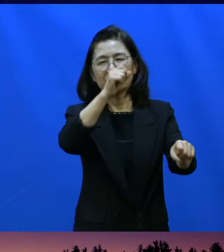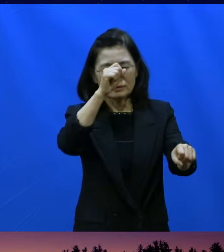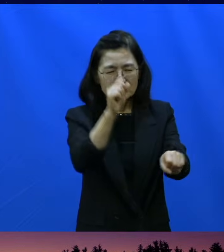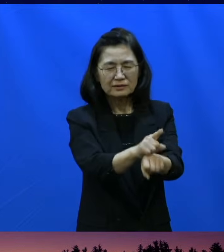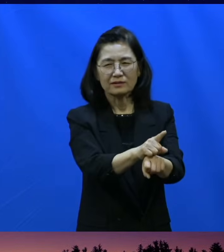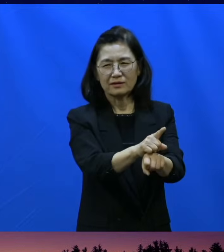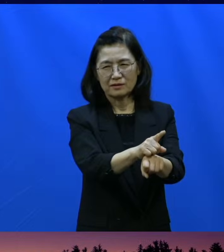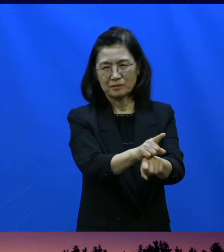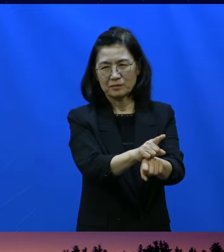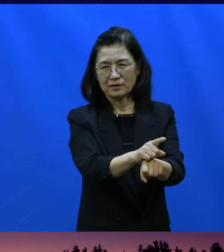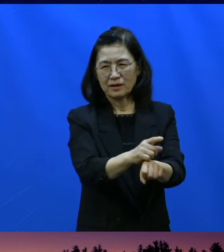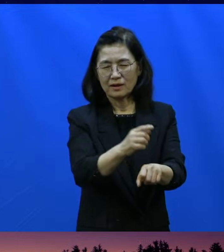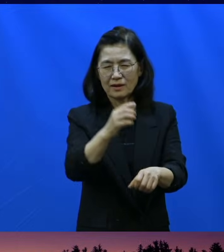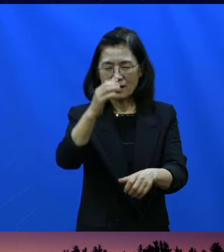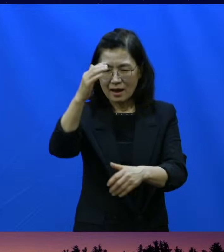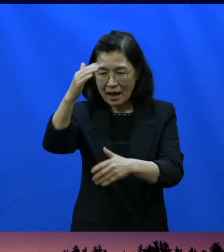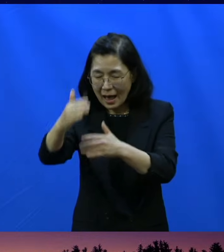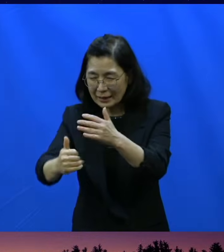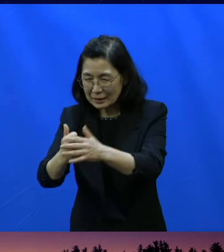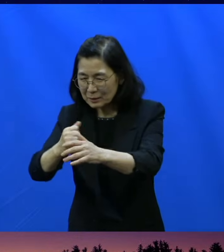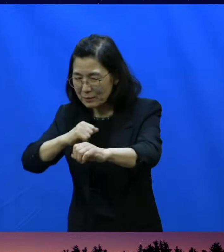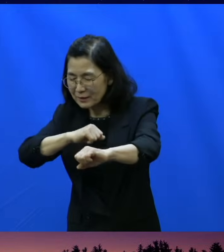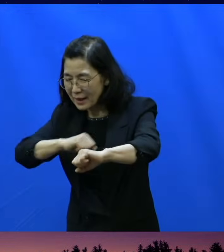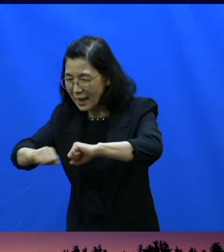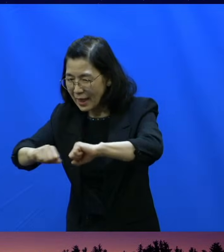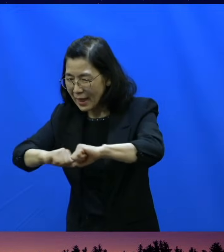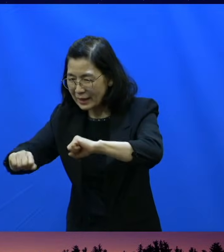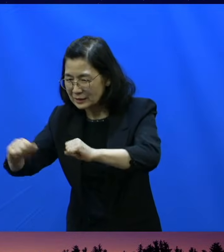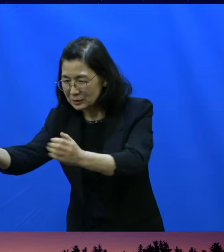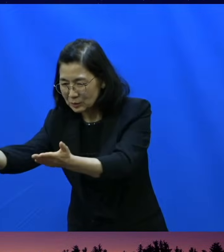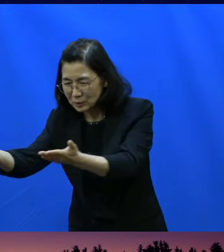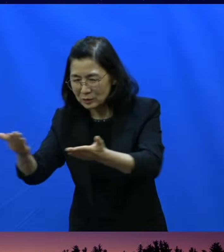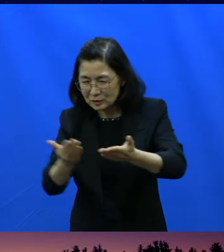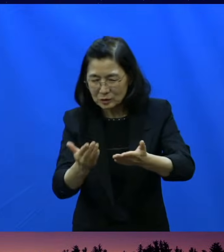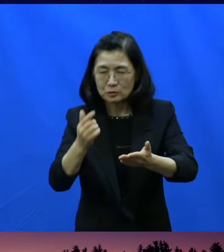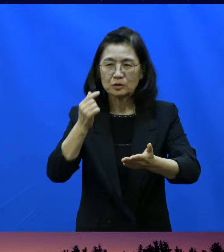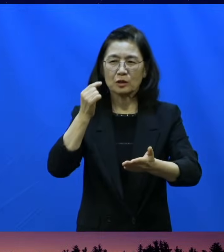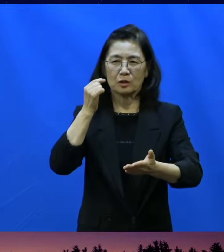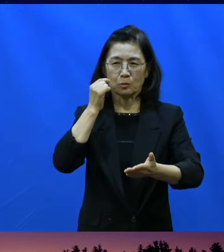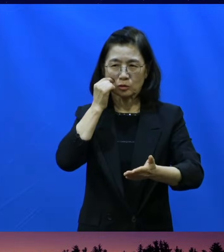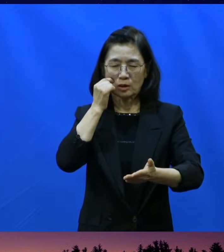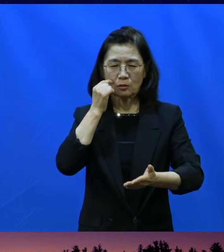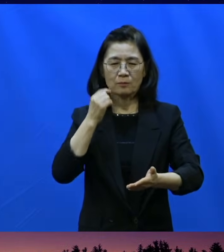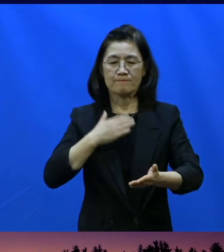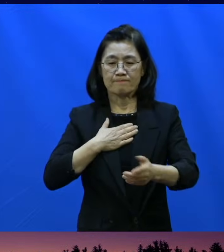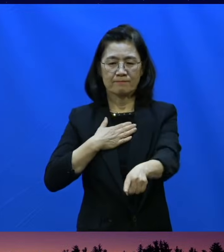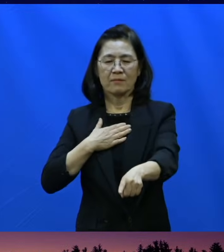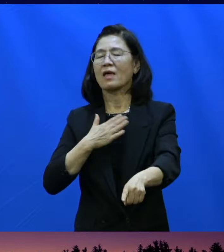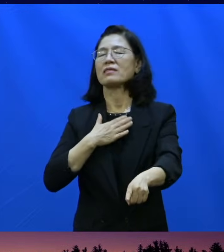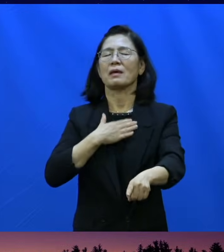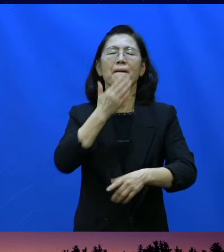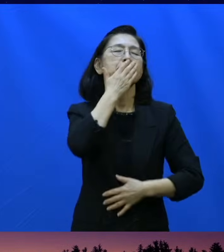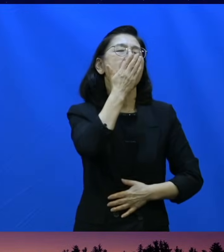공간을 내어드리지 못하고 하나님의 임할 그 영역을 내가